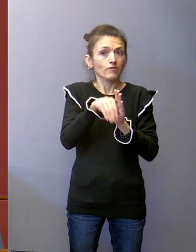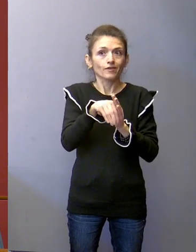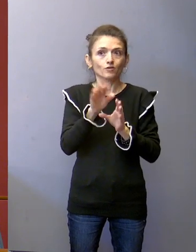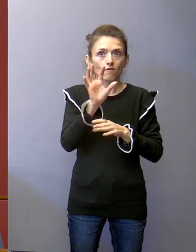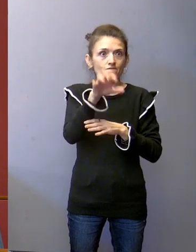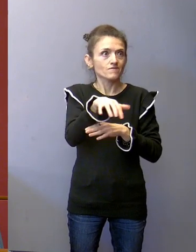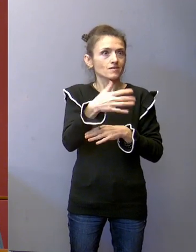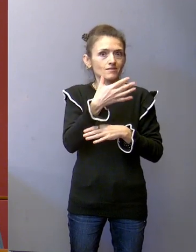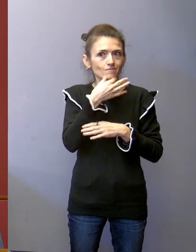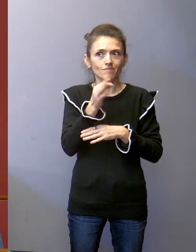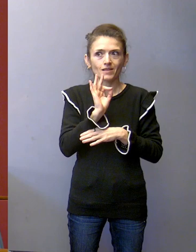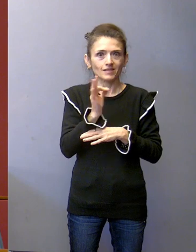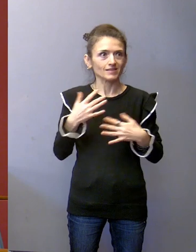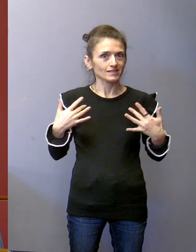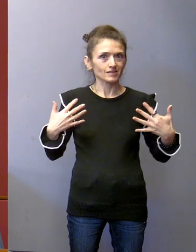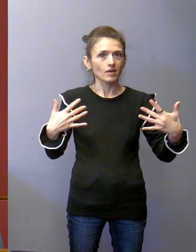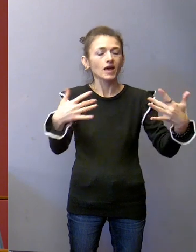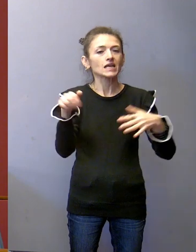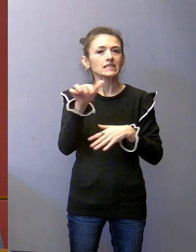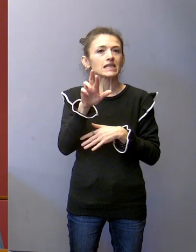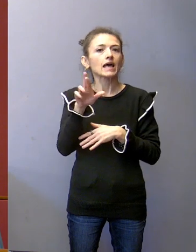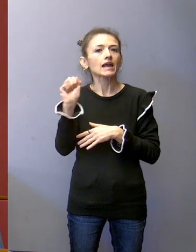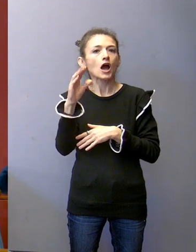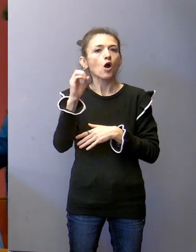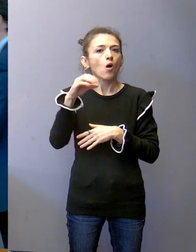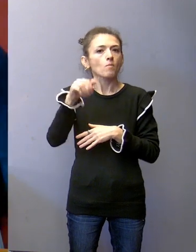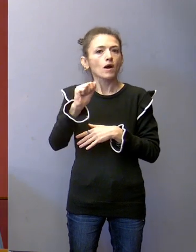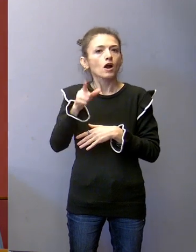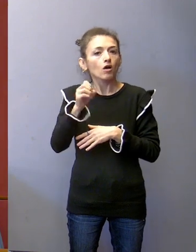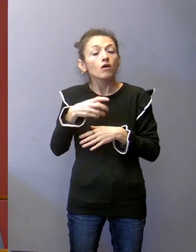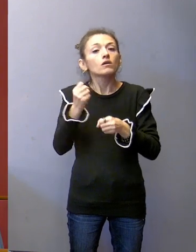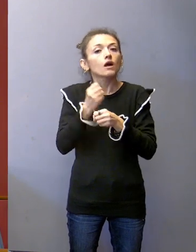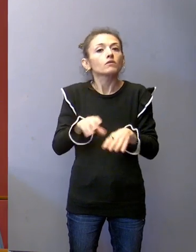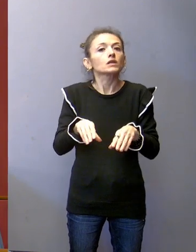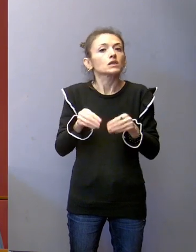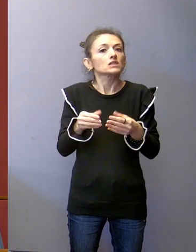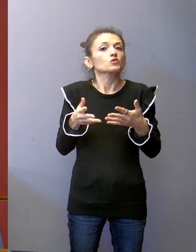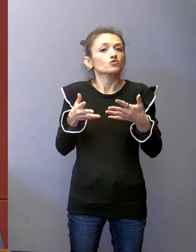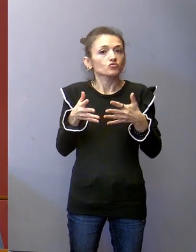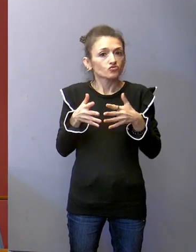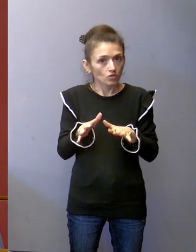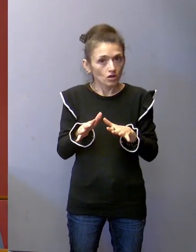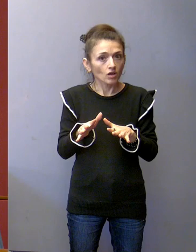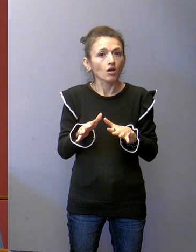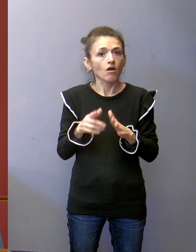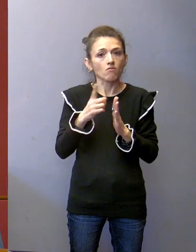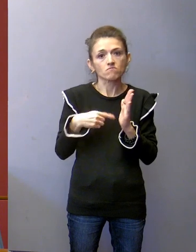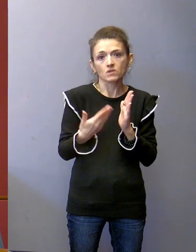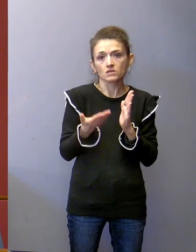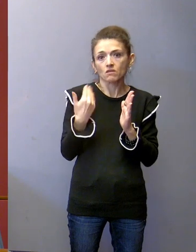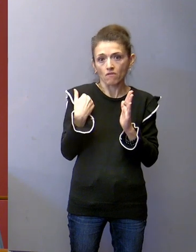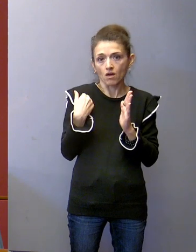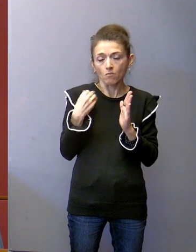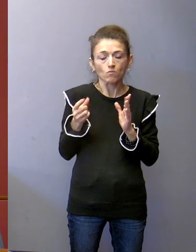bellissima Villa che è Villa Sara di comodo sono solo iniziati in sono iniziati nel mese scorso